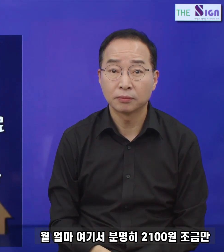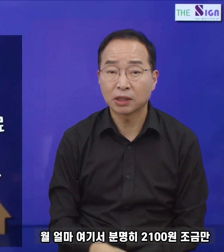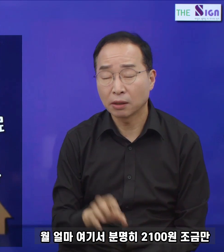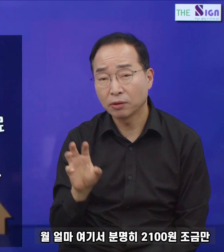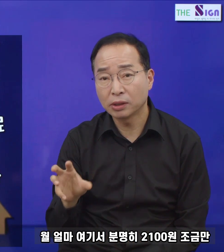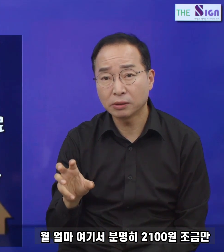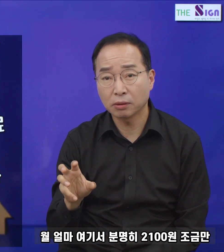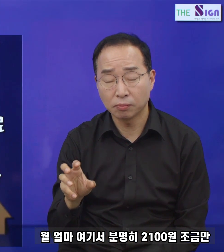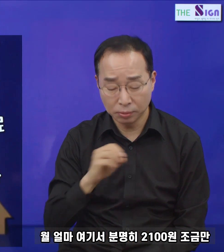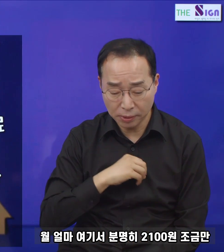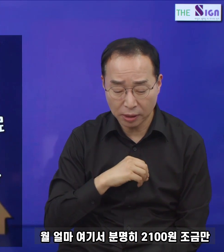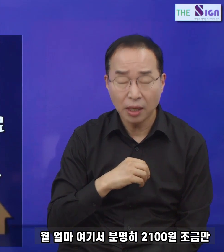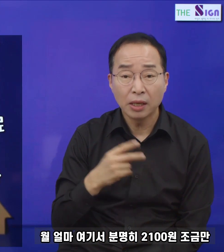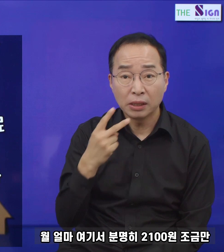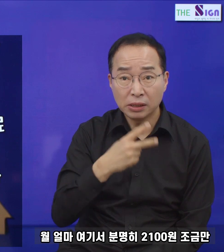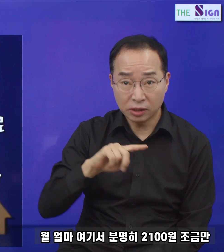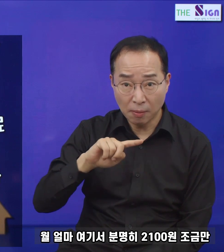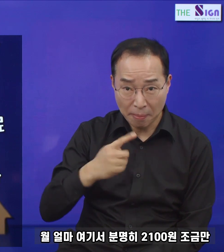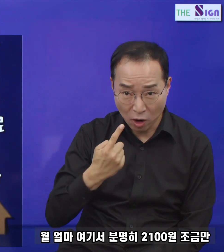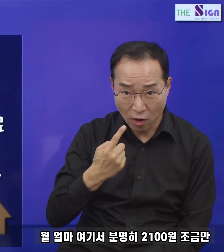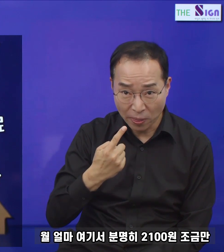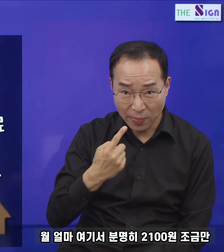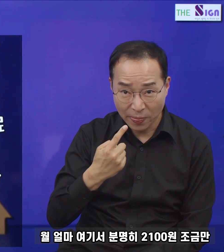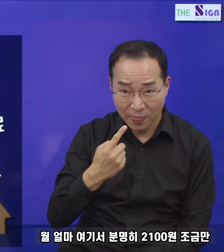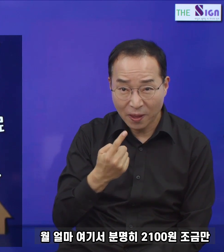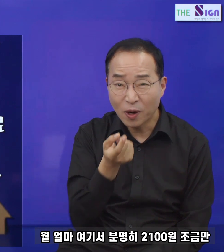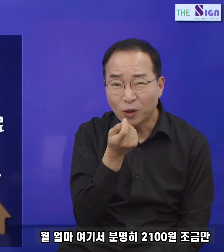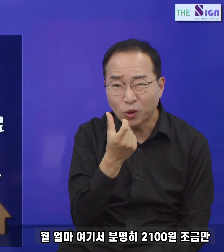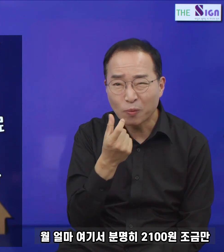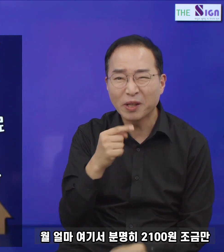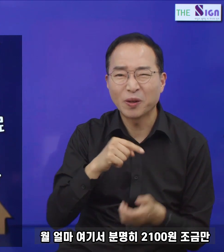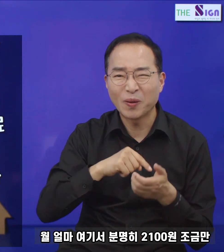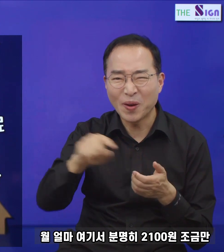자, 여기서 분명히 2,100원. 조금만 더.